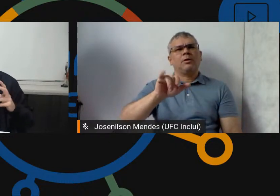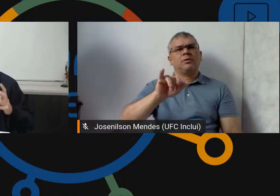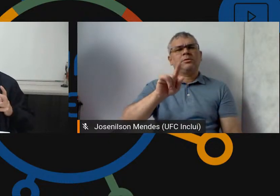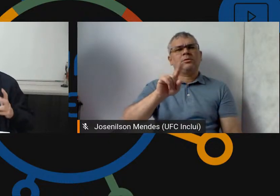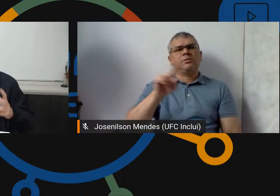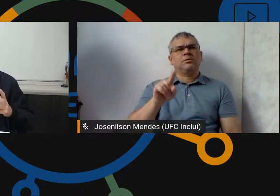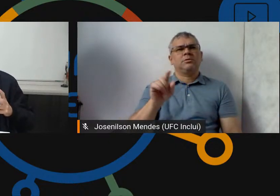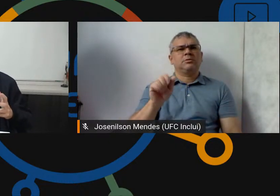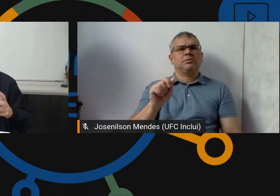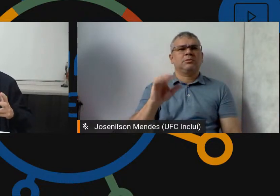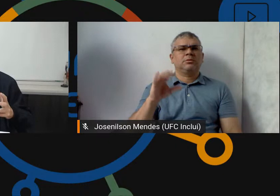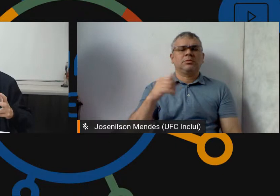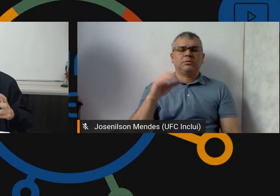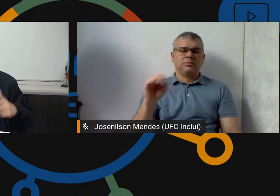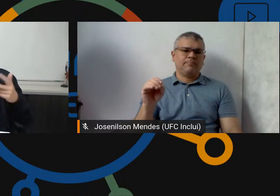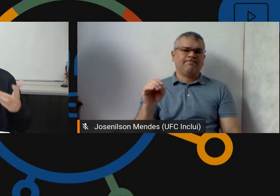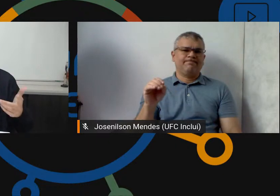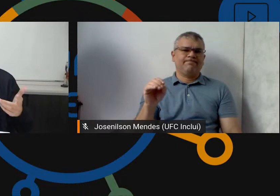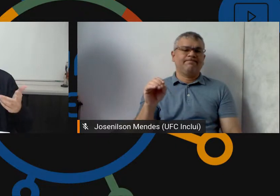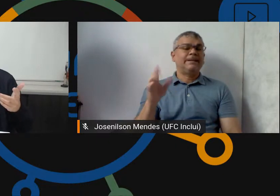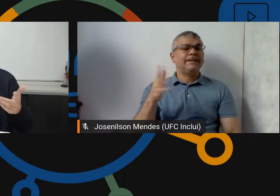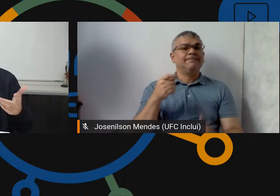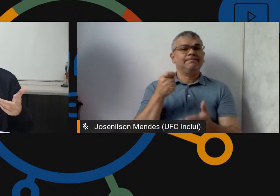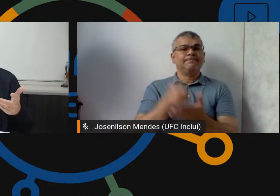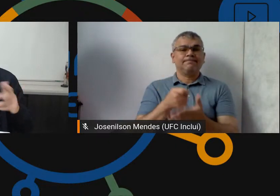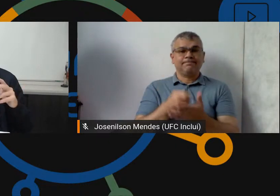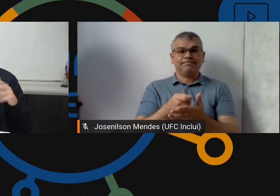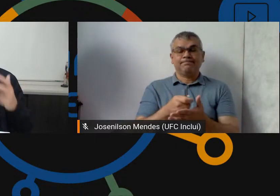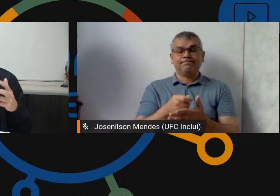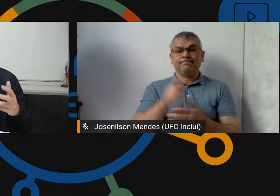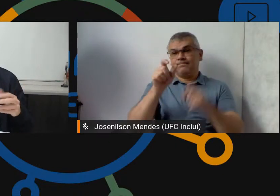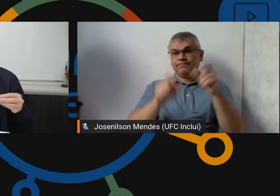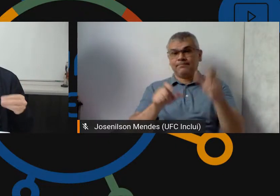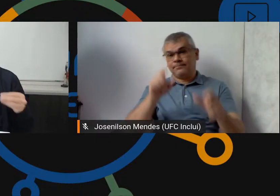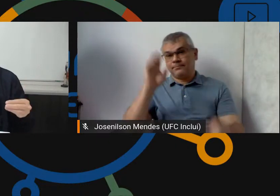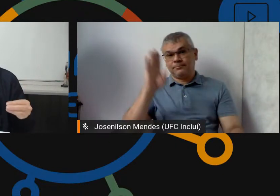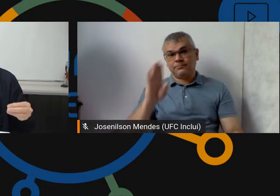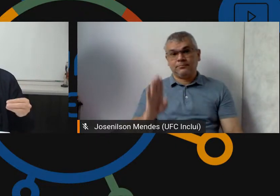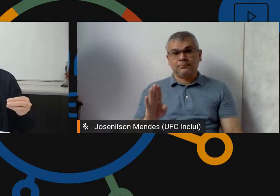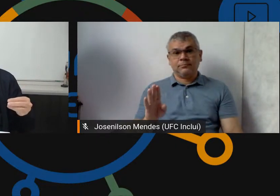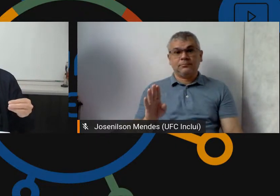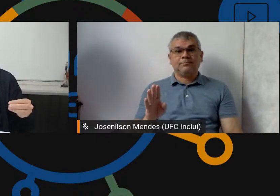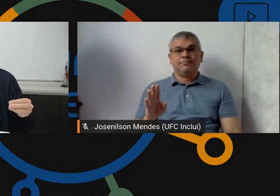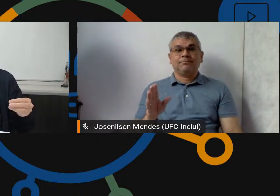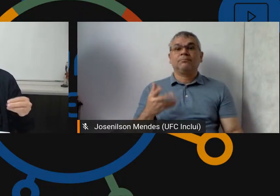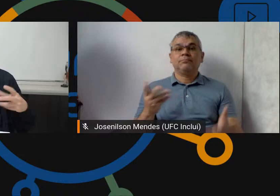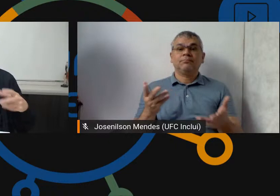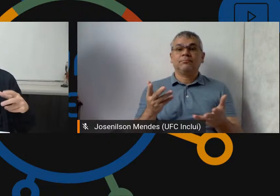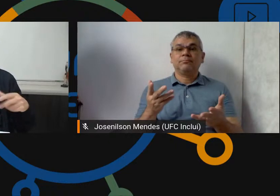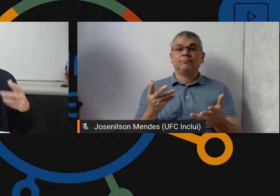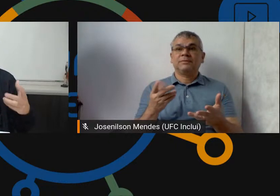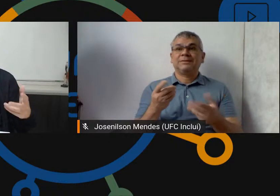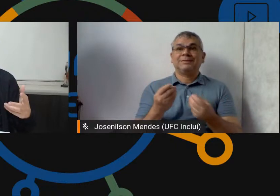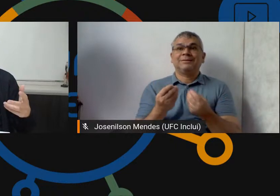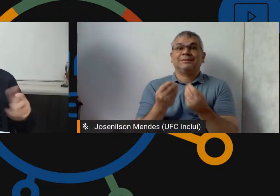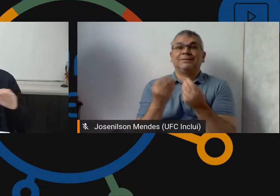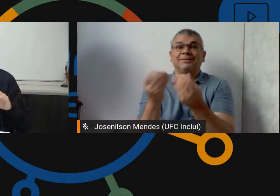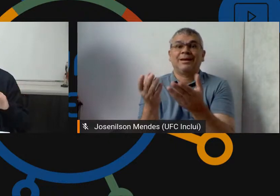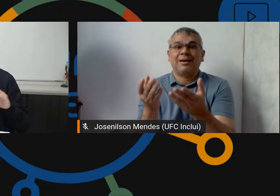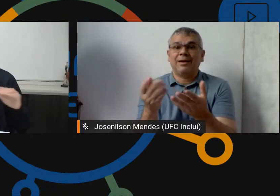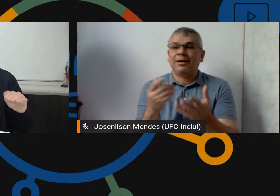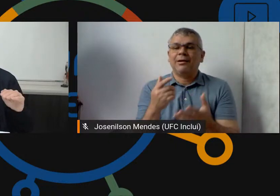ela exigia do brasileiro uma postura, só que nós não tínhamos qualidade. Então, nós tínhamos que aprender muita